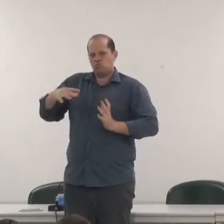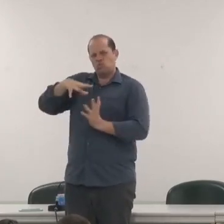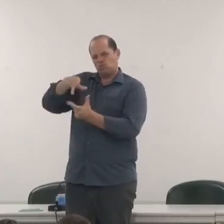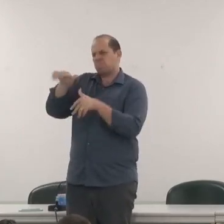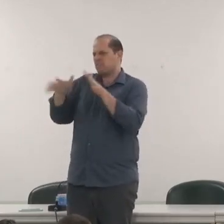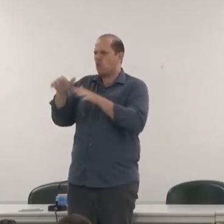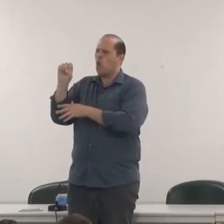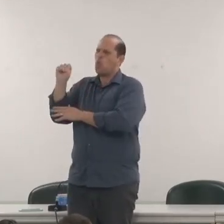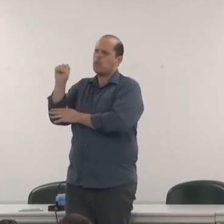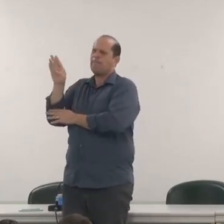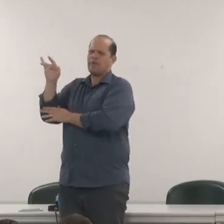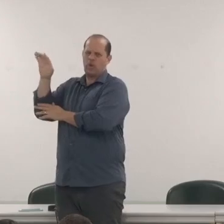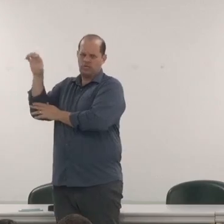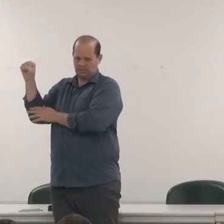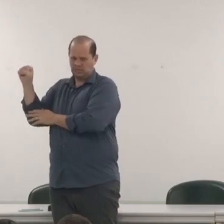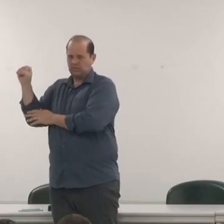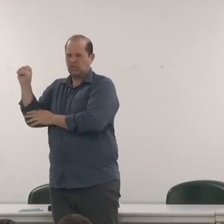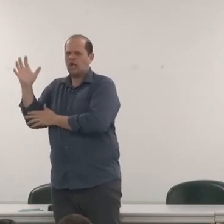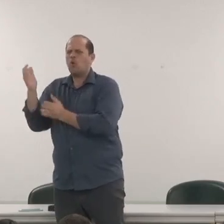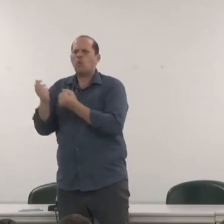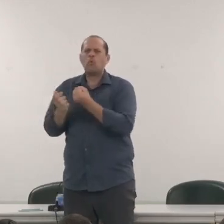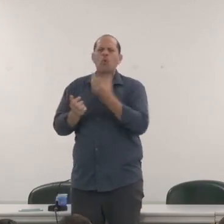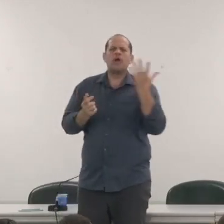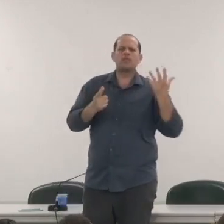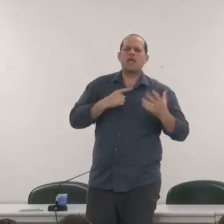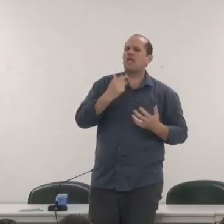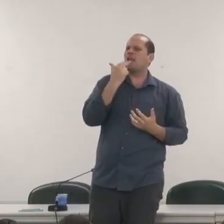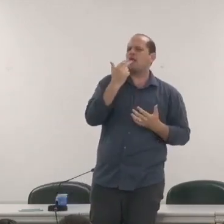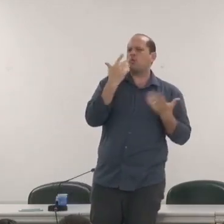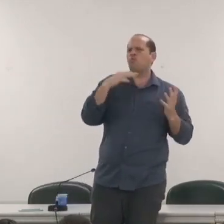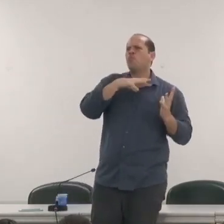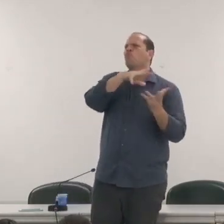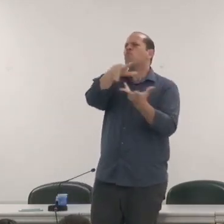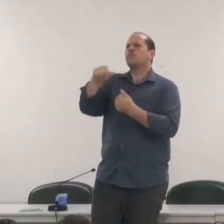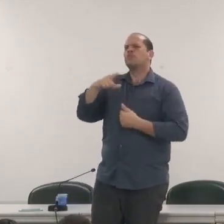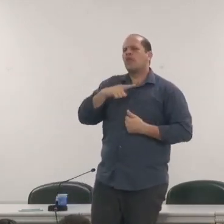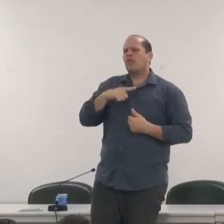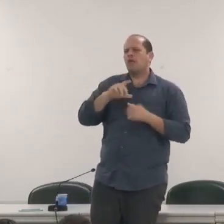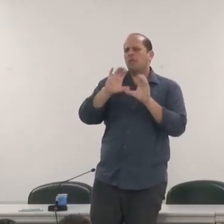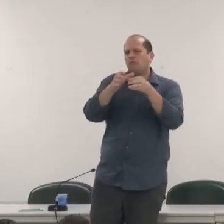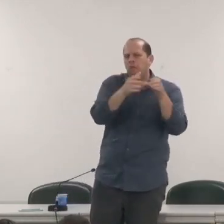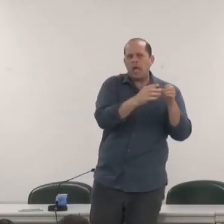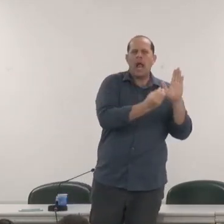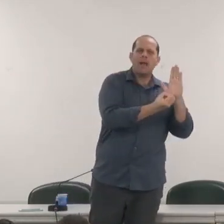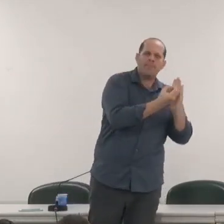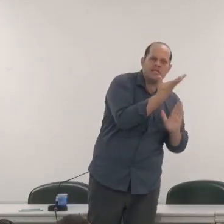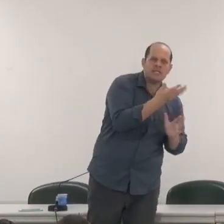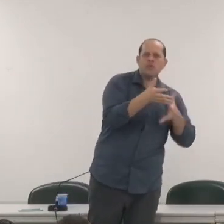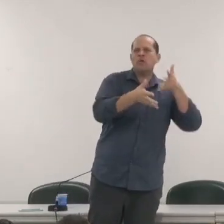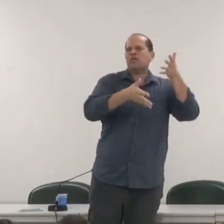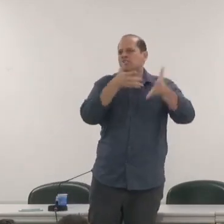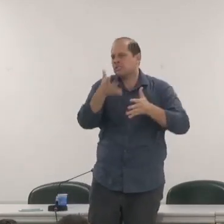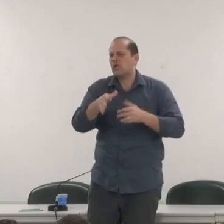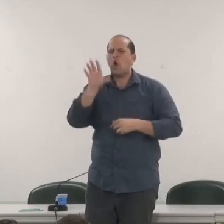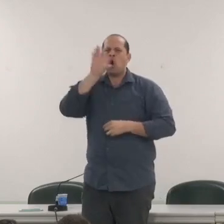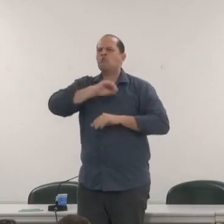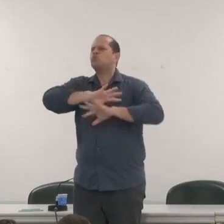temos 8 bilhões de pessoas, se a gente for considerar a população mundial. E, pensando em